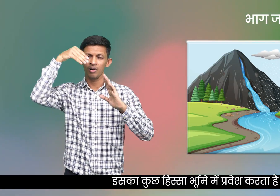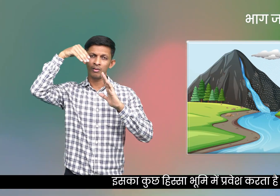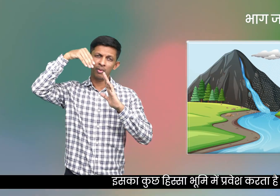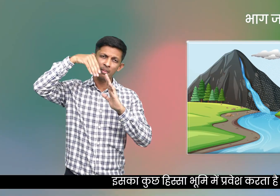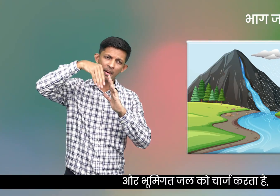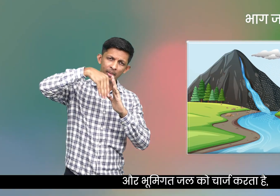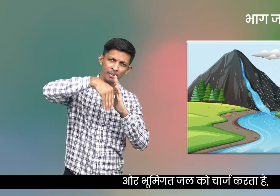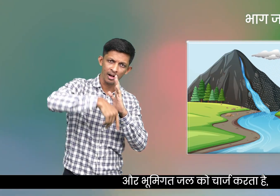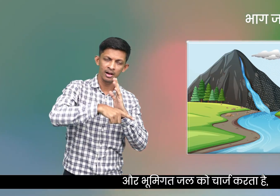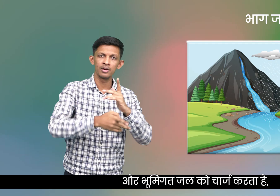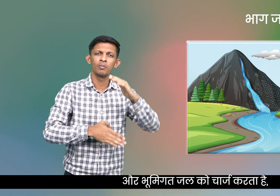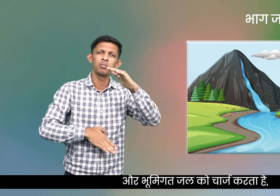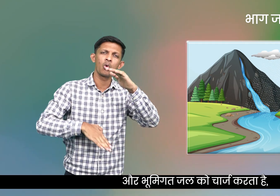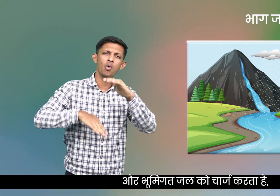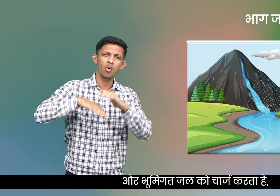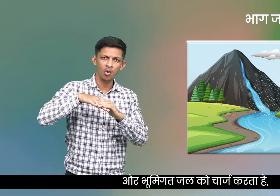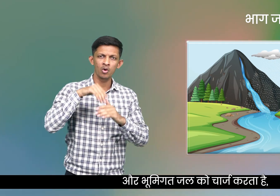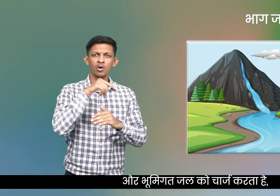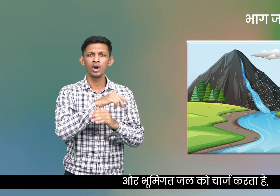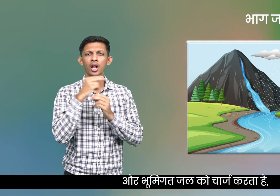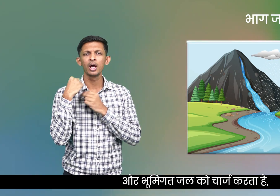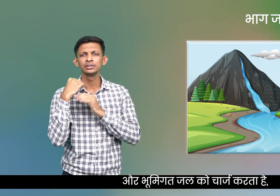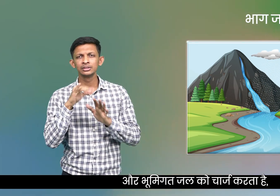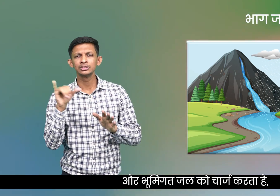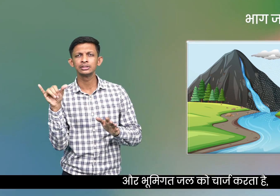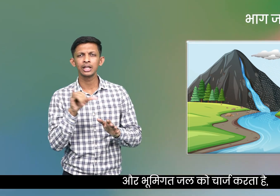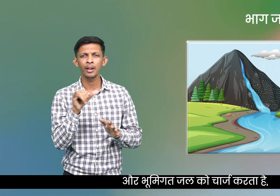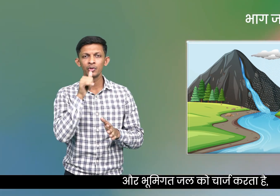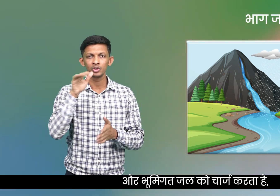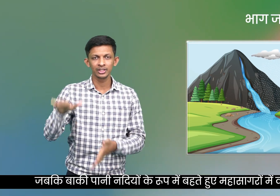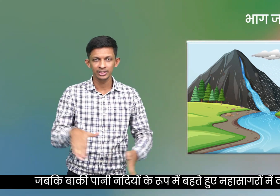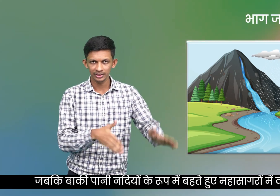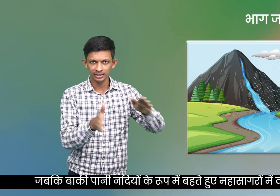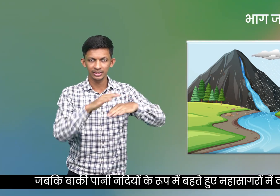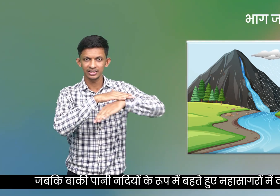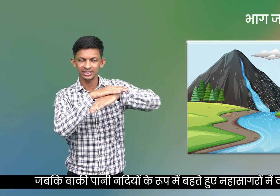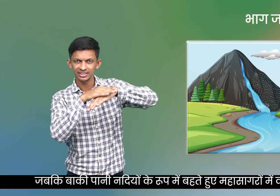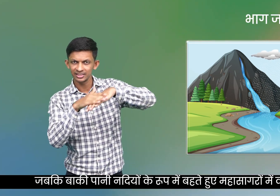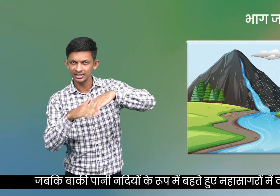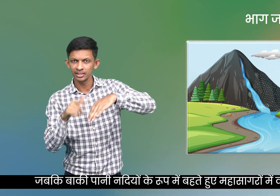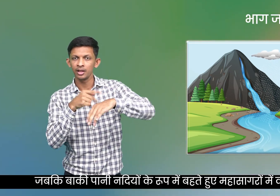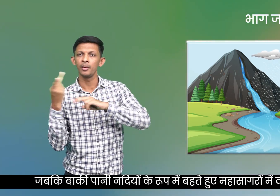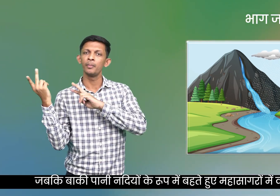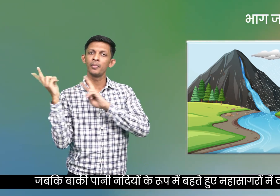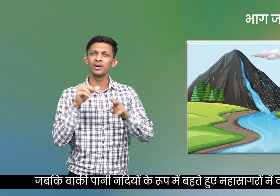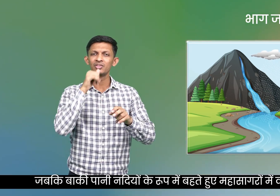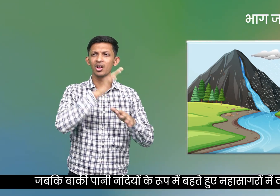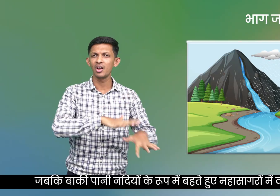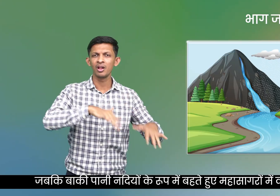है और भूमिगत जल को चार्ज करता है, जबकि बाकी पानी नदियों के रूप में